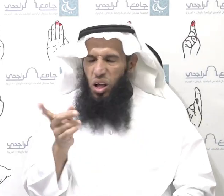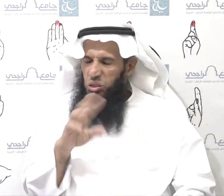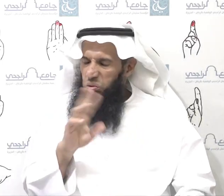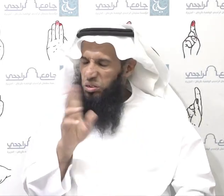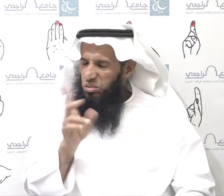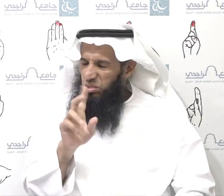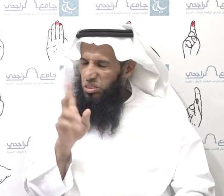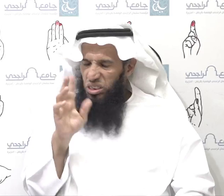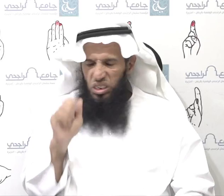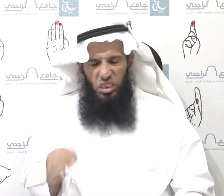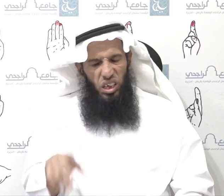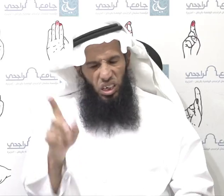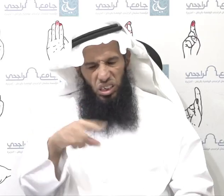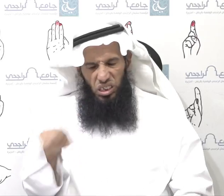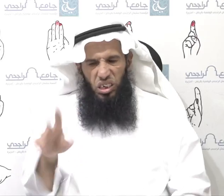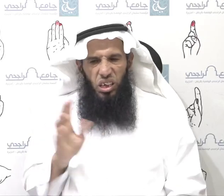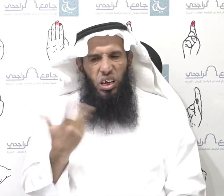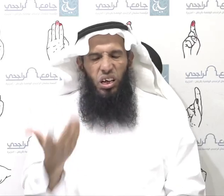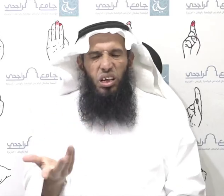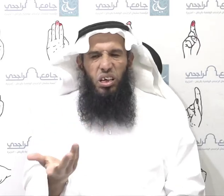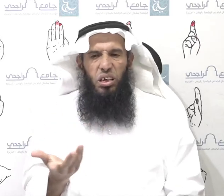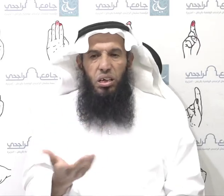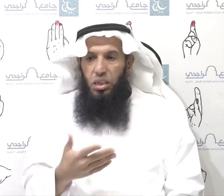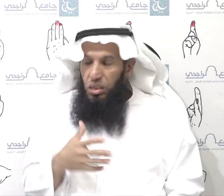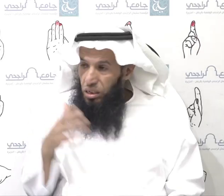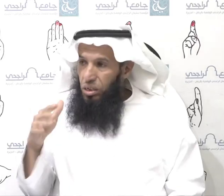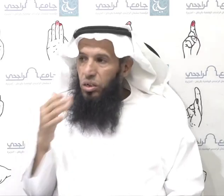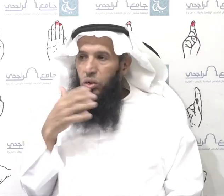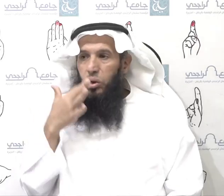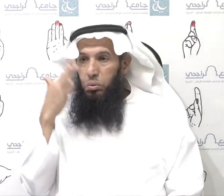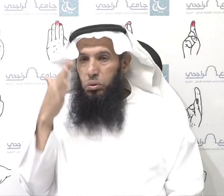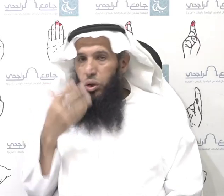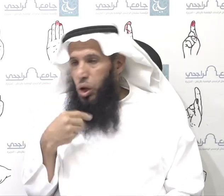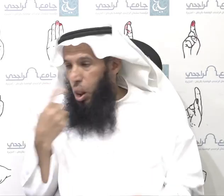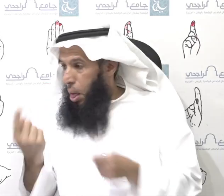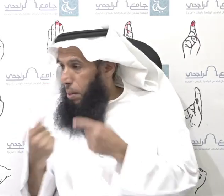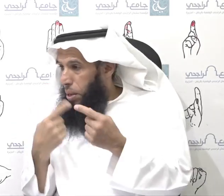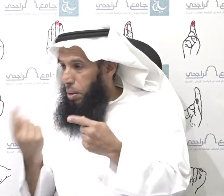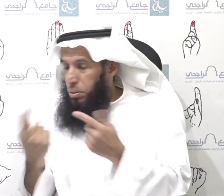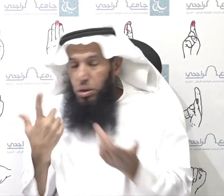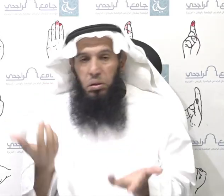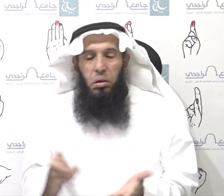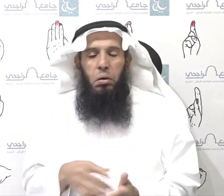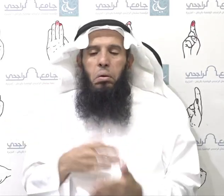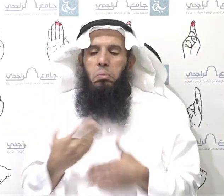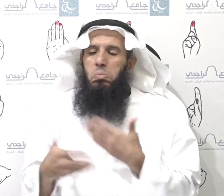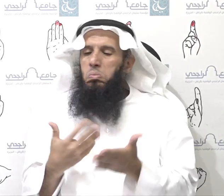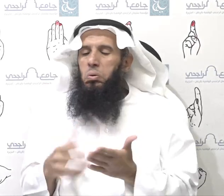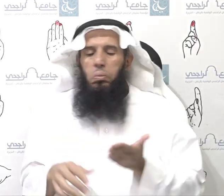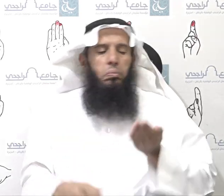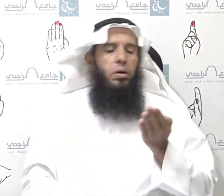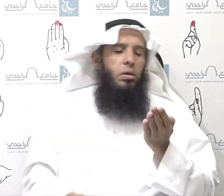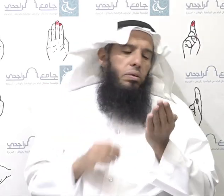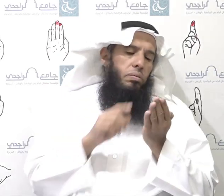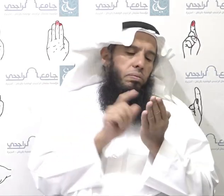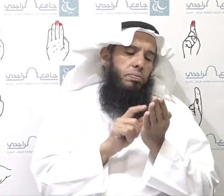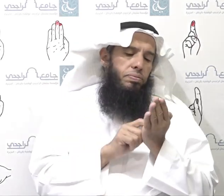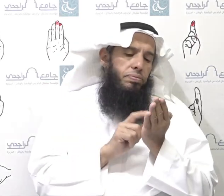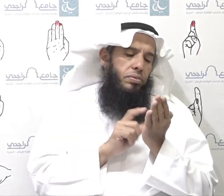راجعون، يجلس ليؤانسهم ويحادثهم، فينشغلون بهواتفهم، وليته